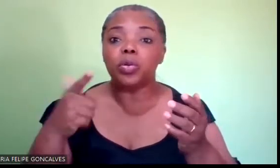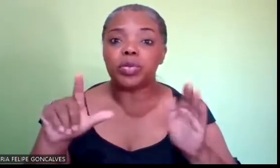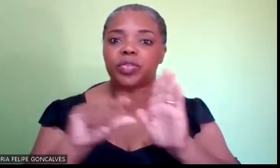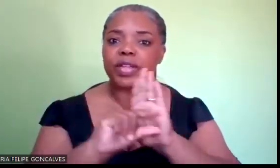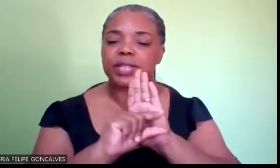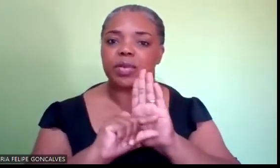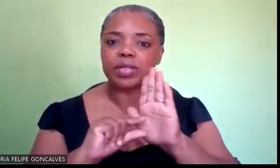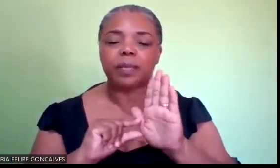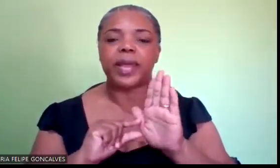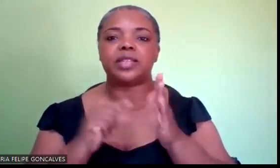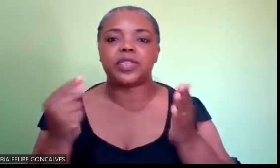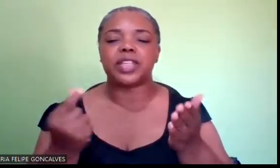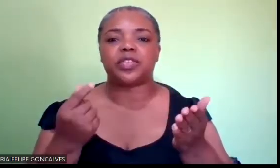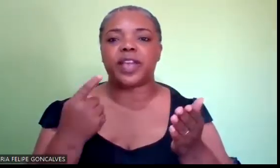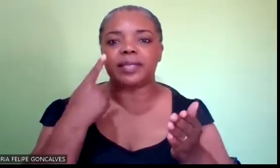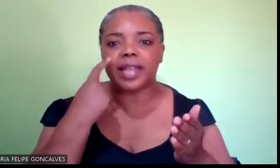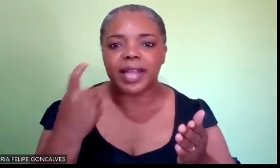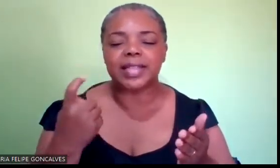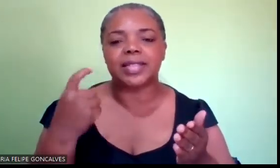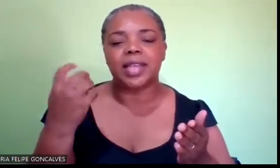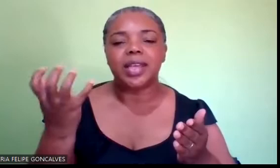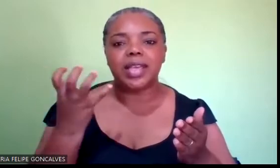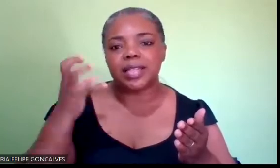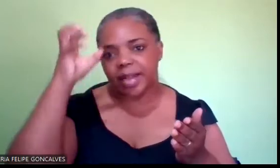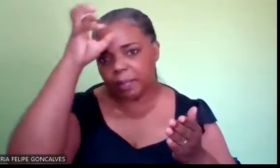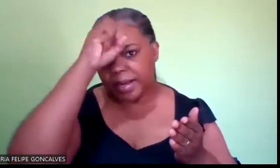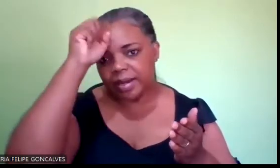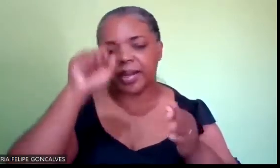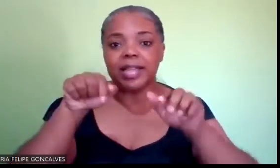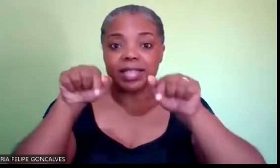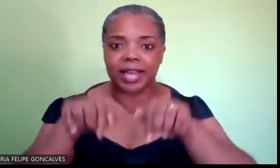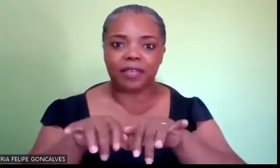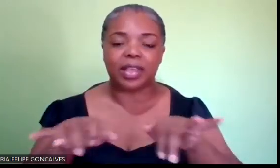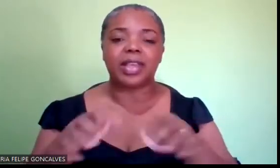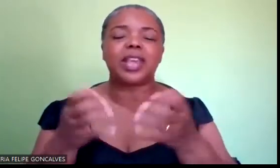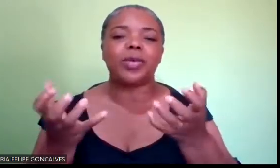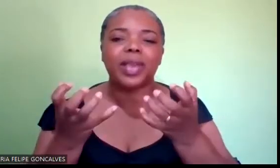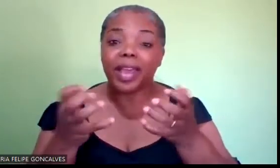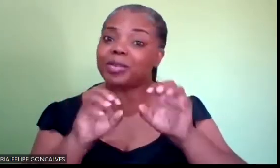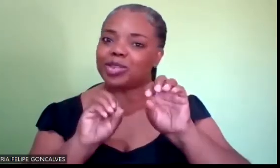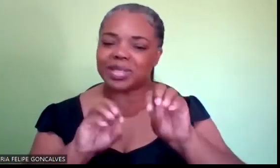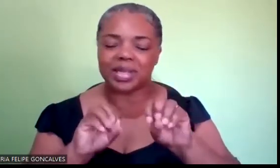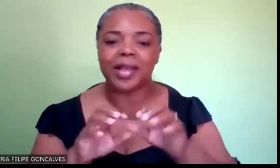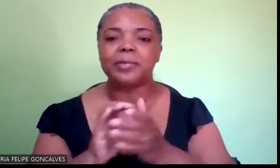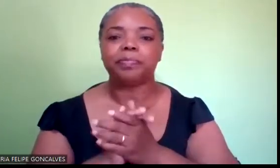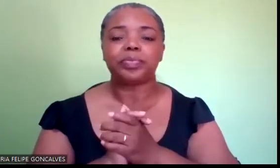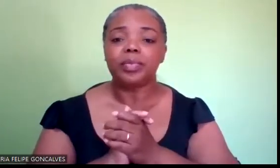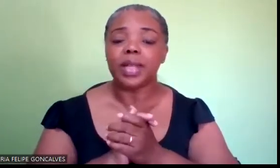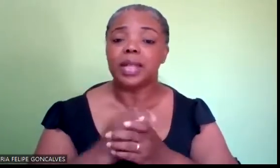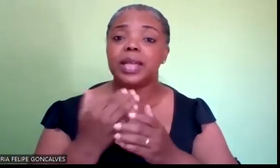Outros versículos também, se você tiver interesse e quiser aprender, escreve aqui que eu quero te ensinar. E